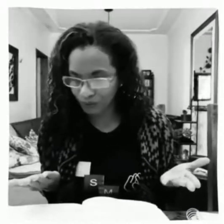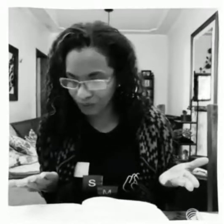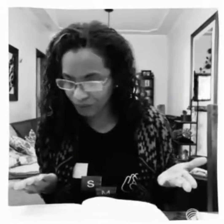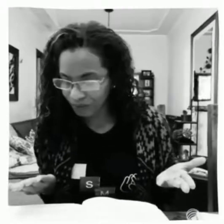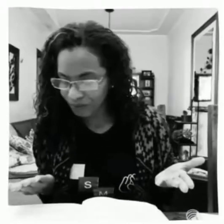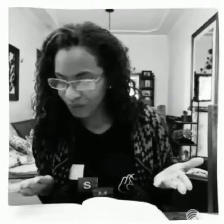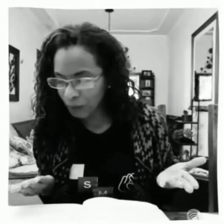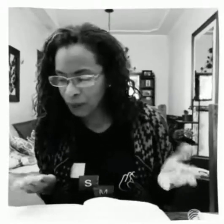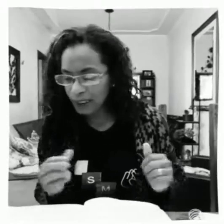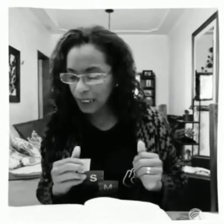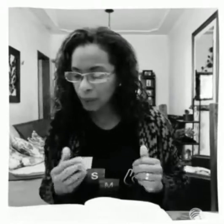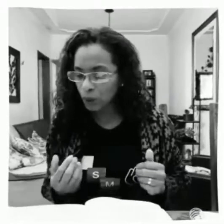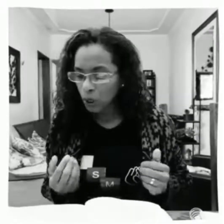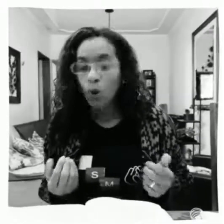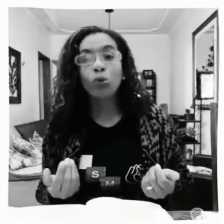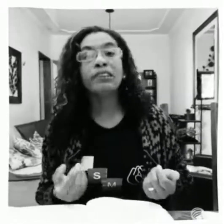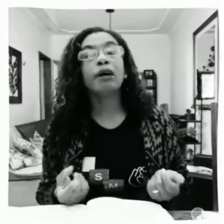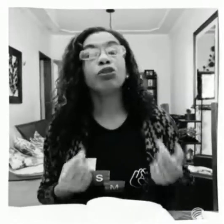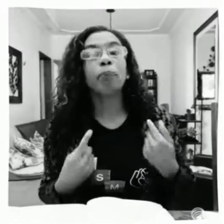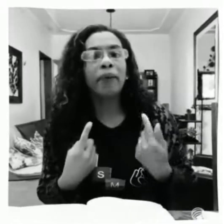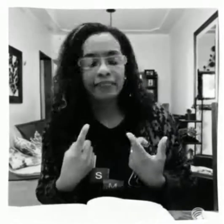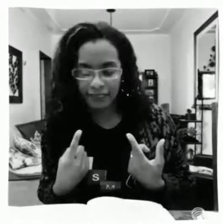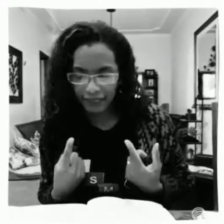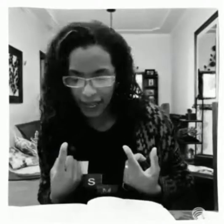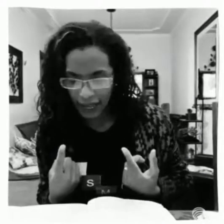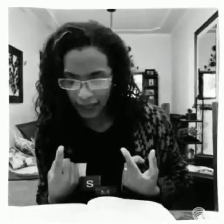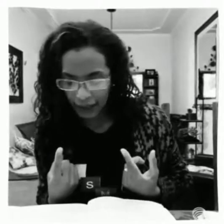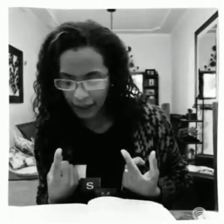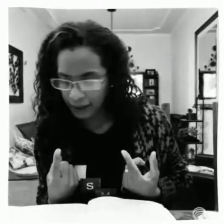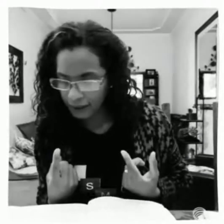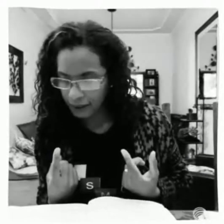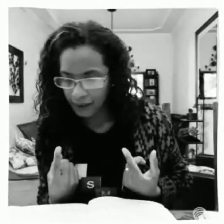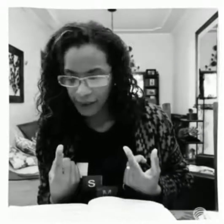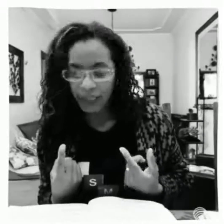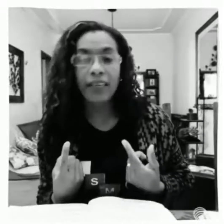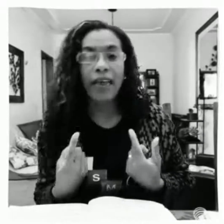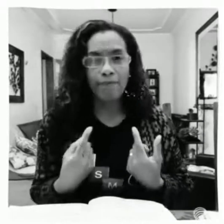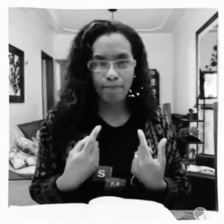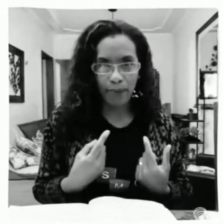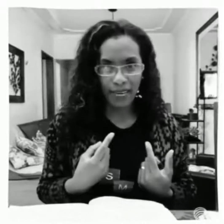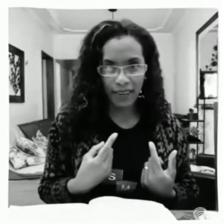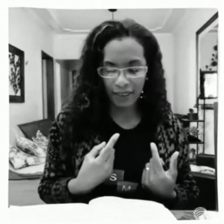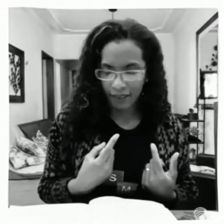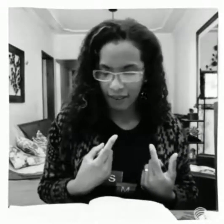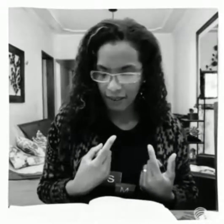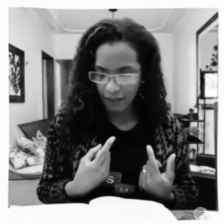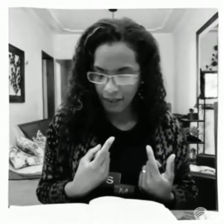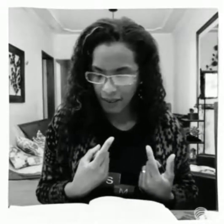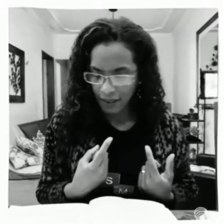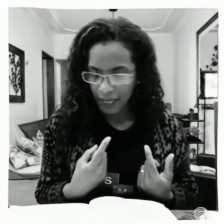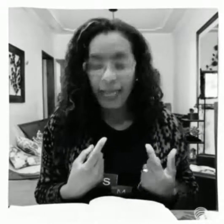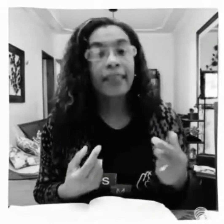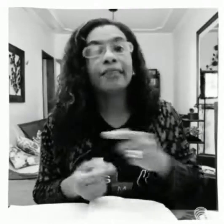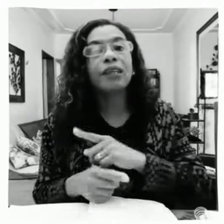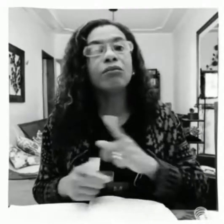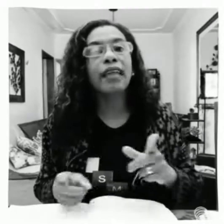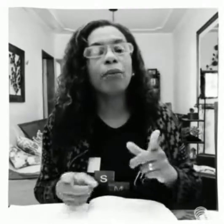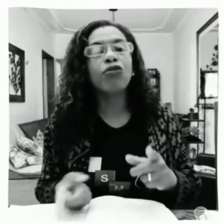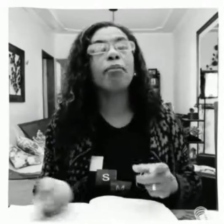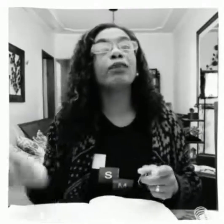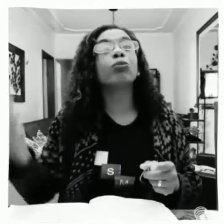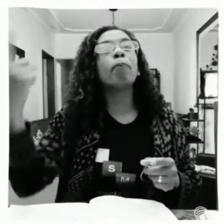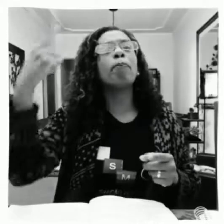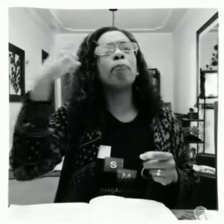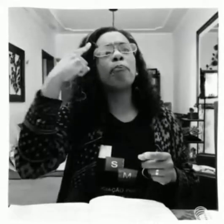estático. Por exemplo, o sinal de pensar e em pé, eles não